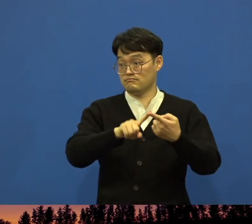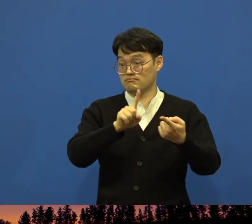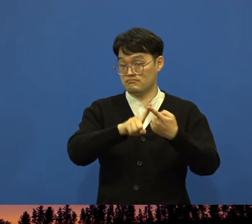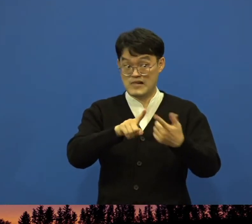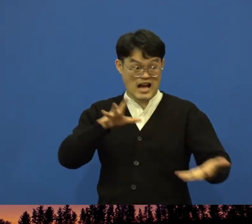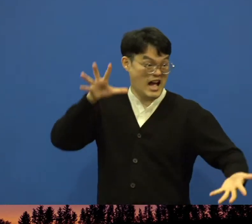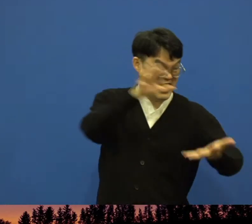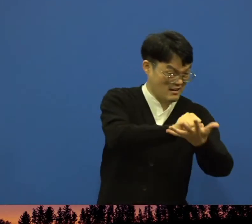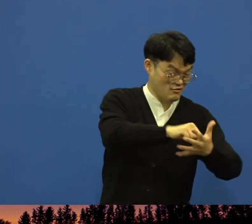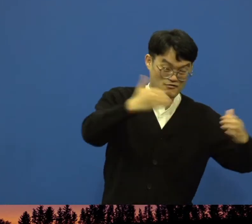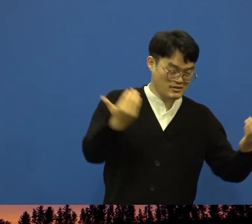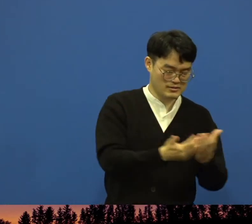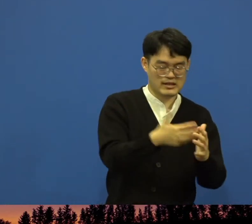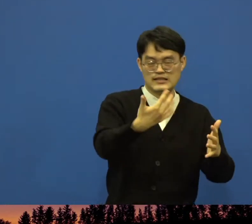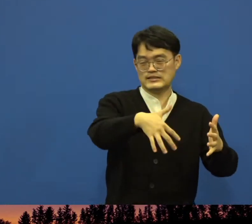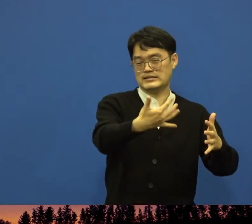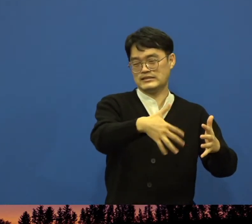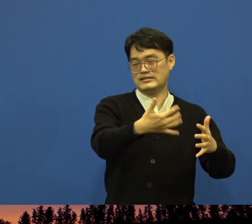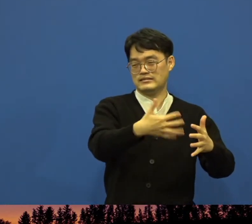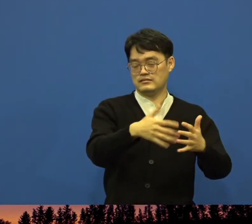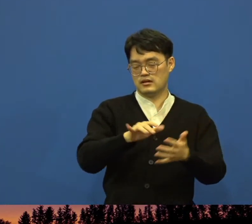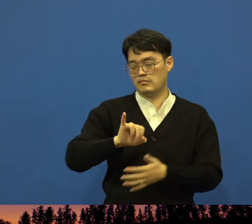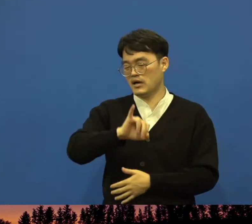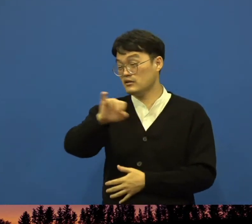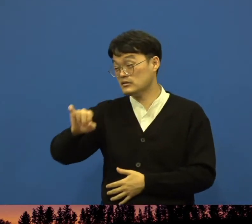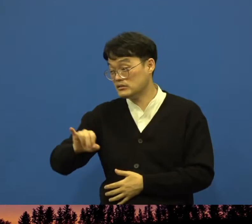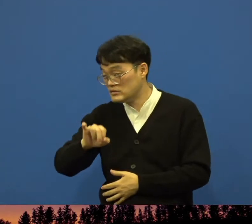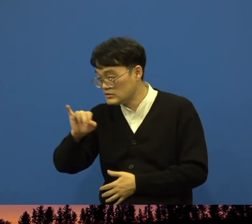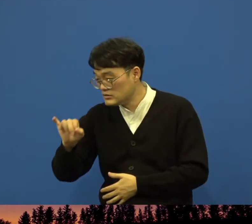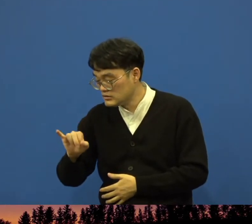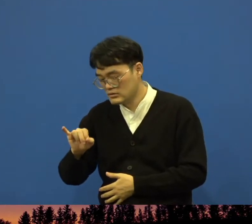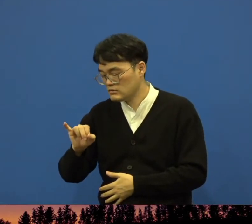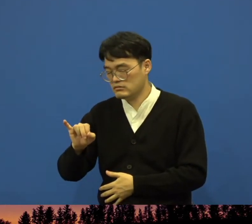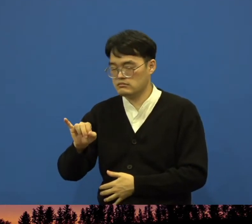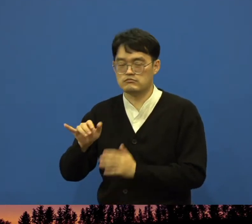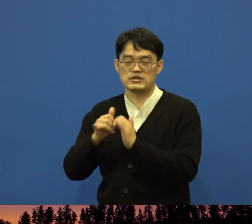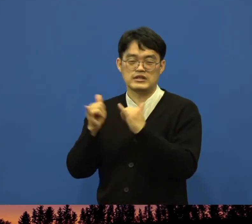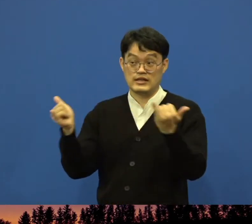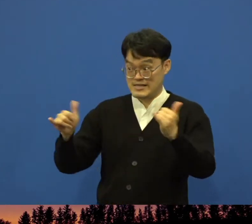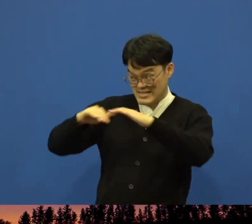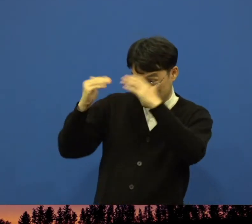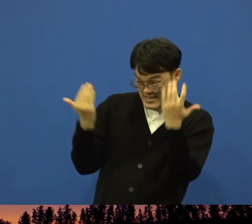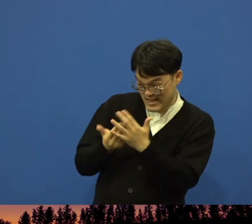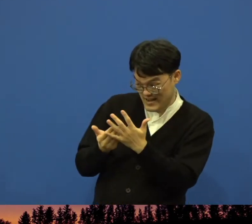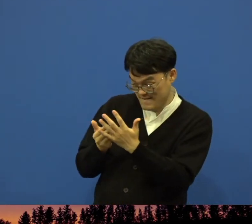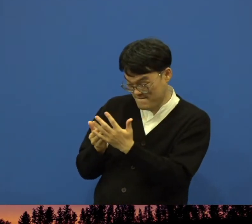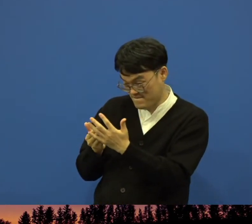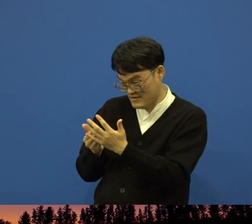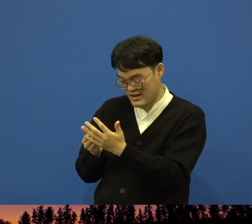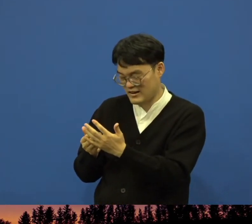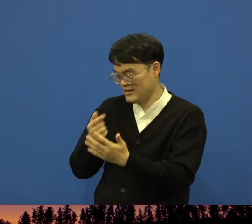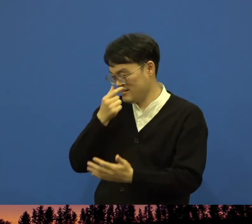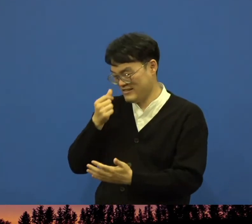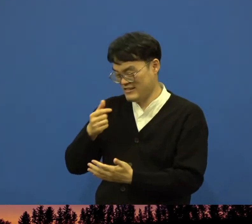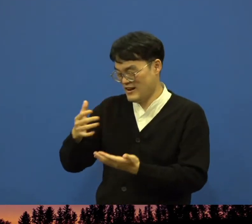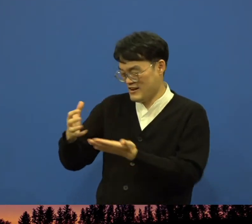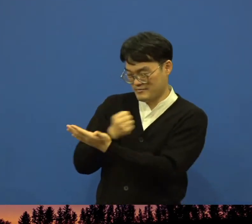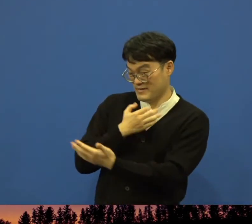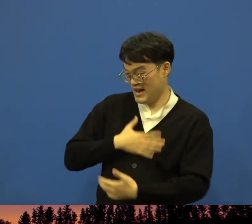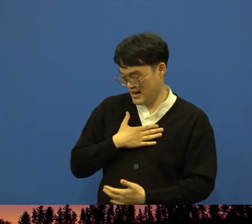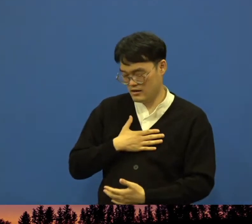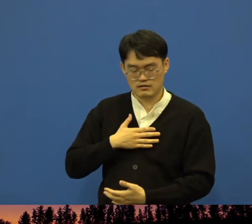그리고 세상은 미스터리한 것들이 너무 많아요. 인간이 안다 그래도 모르는 게 훨씬 더 많고 감춰져 있는 게 더